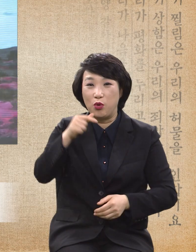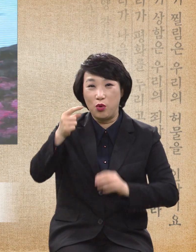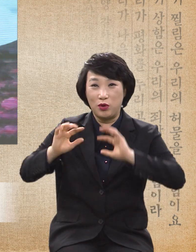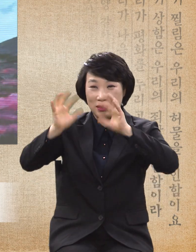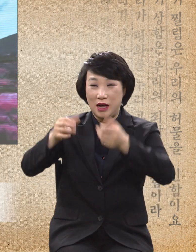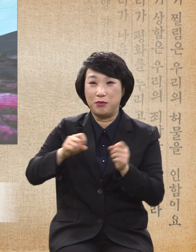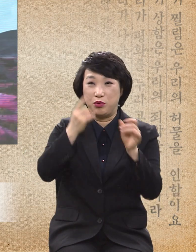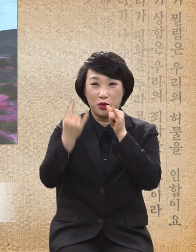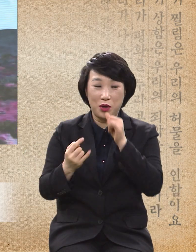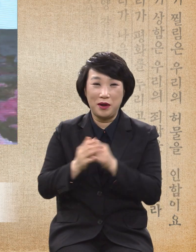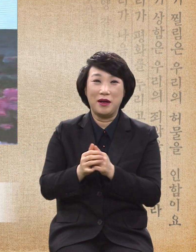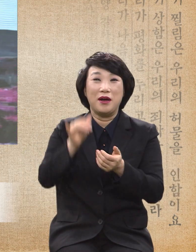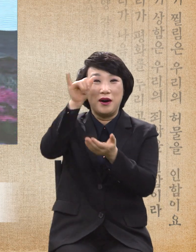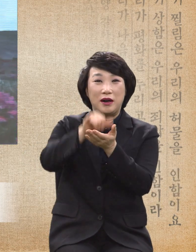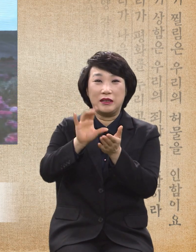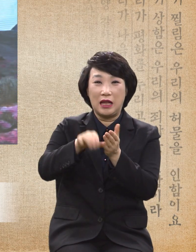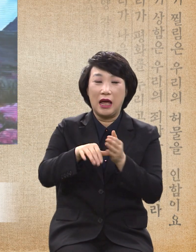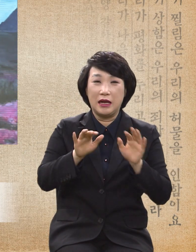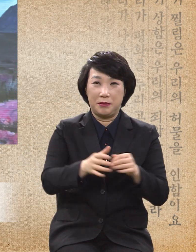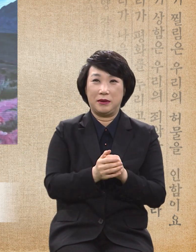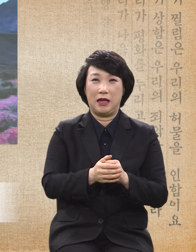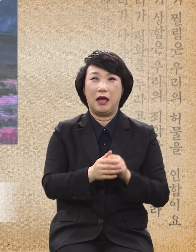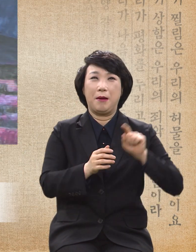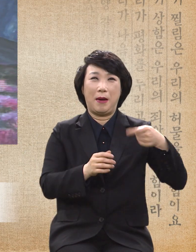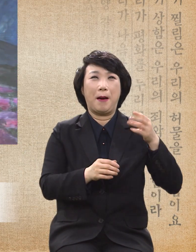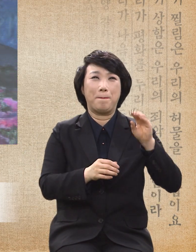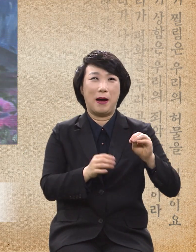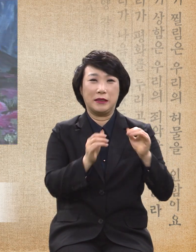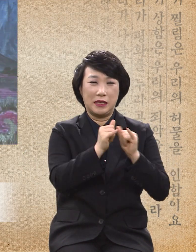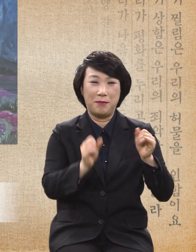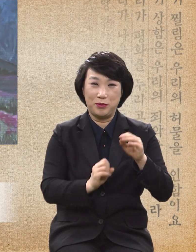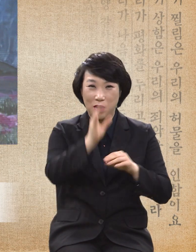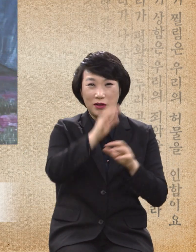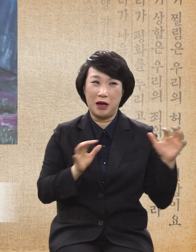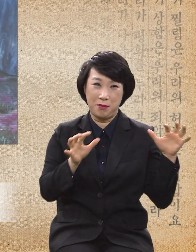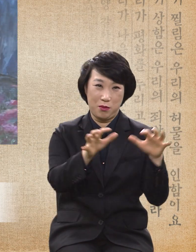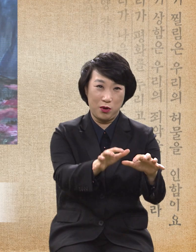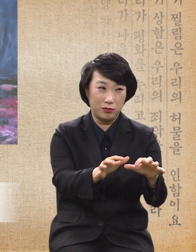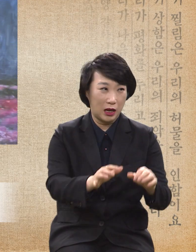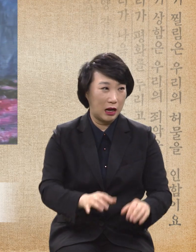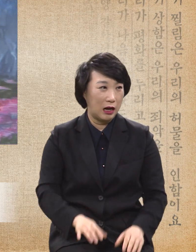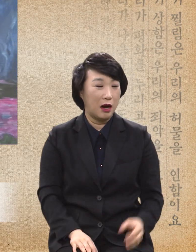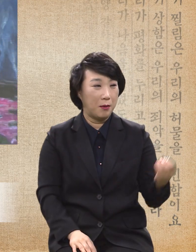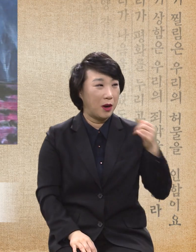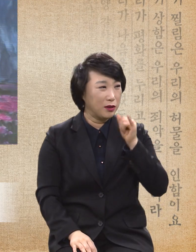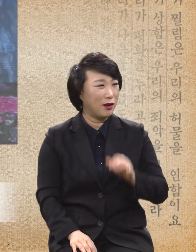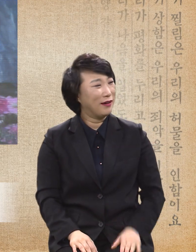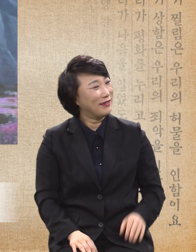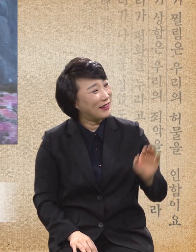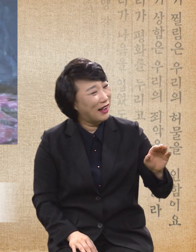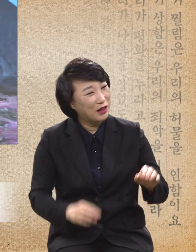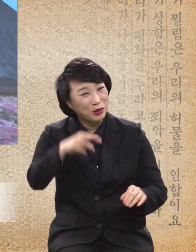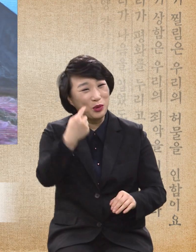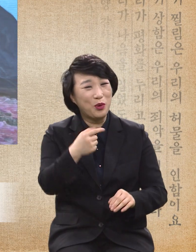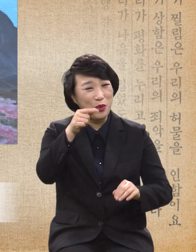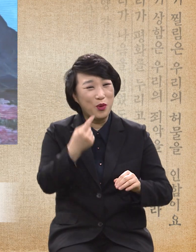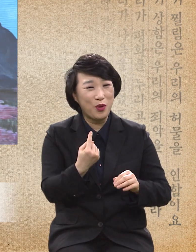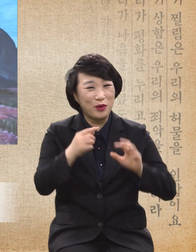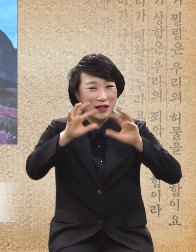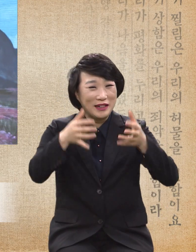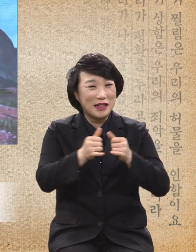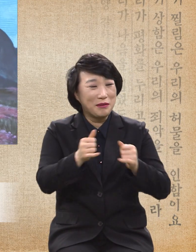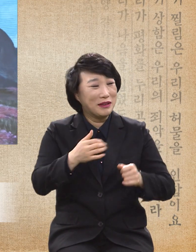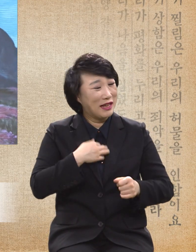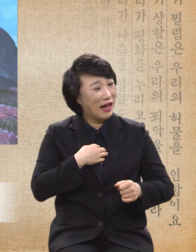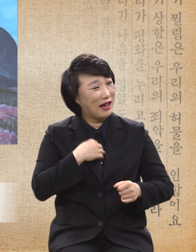이번에 한 100만 정도 이상 모일 것입니다. 아니 토고 사람들이 나라로 그렇게 모이게